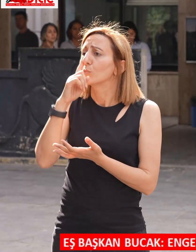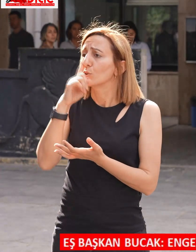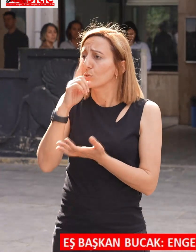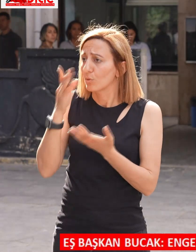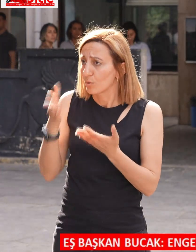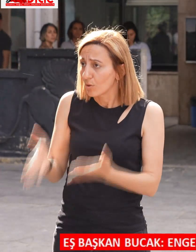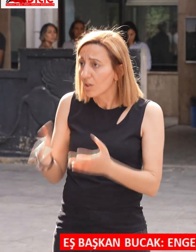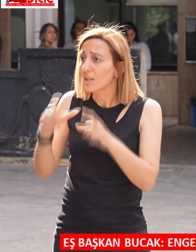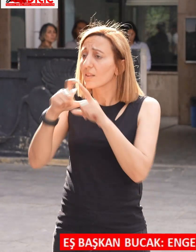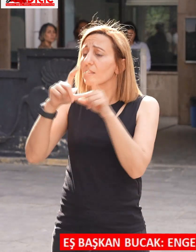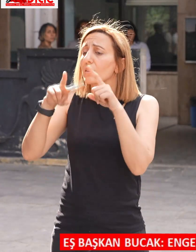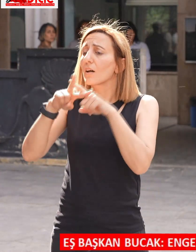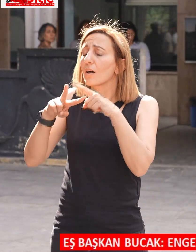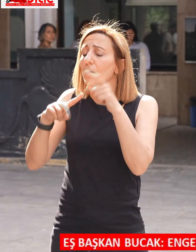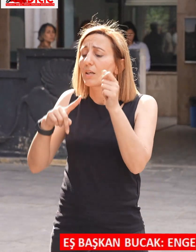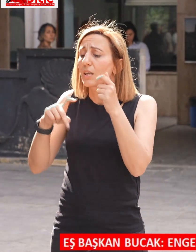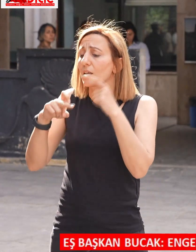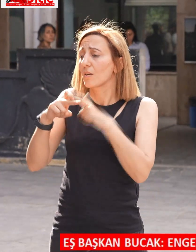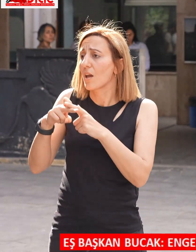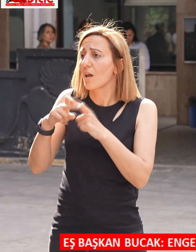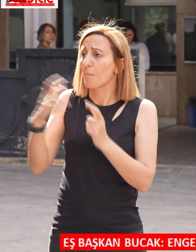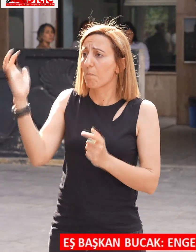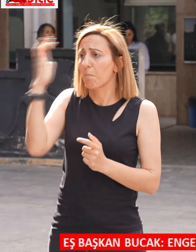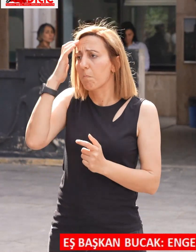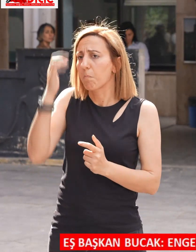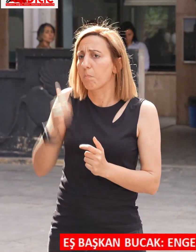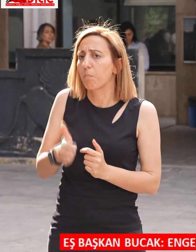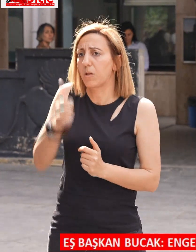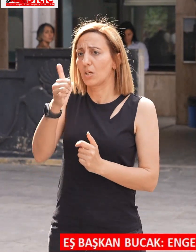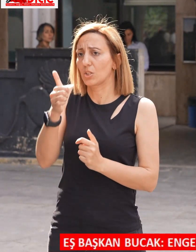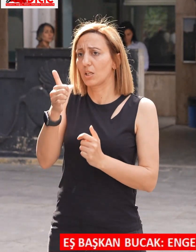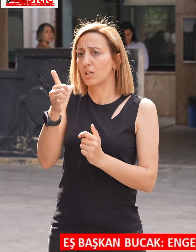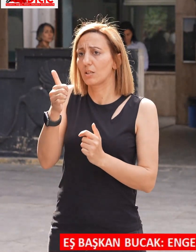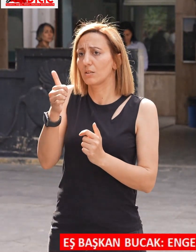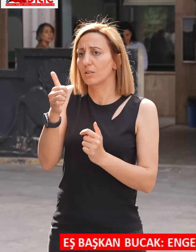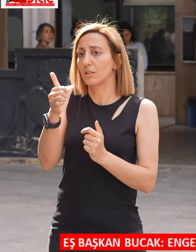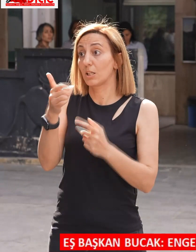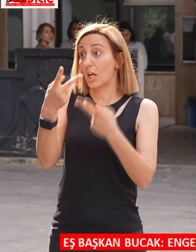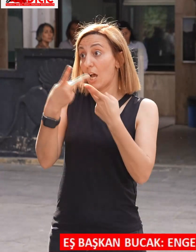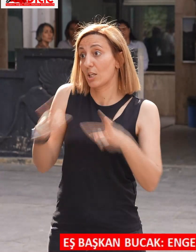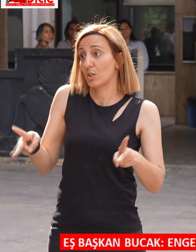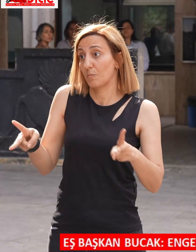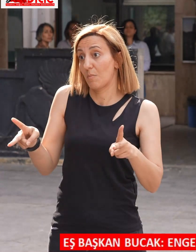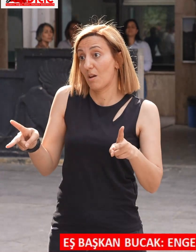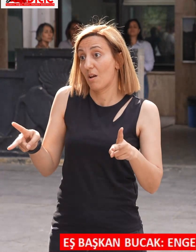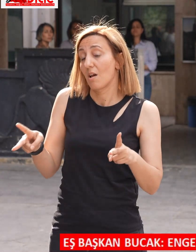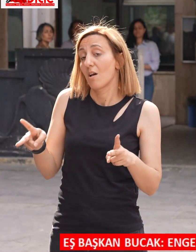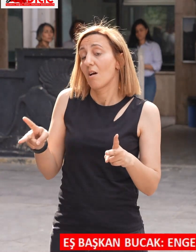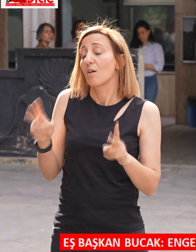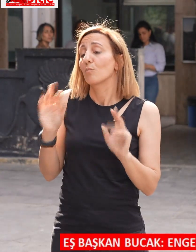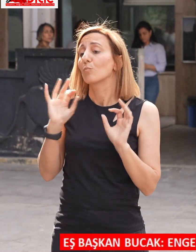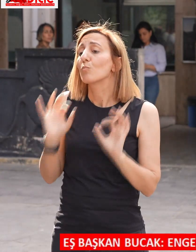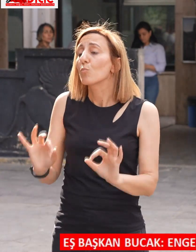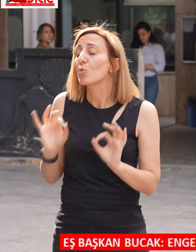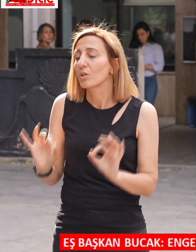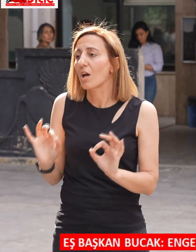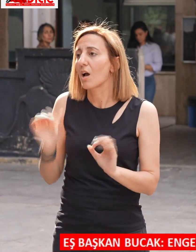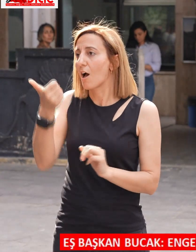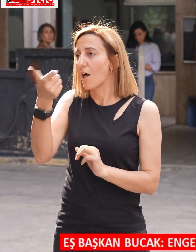şehirde engelli daire başkanlığını kurmak ve bu önümüzdeki 6 ayın stratejik planında